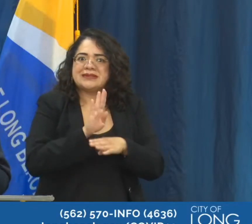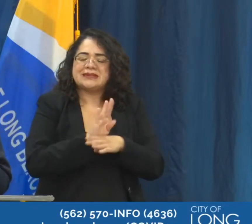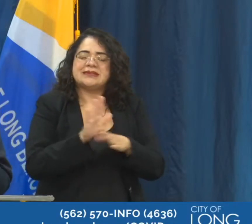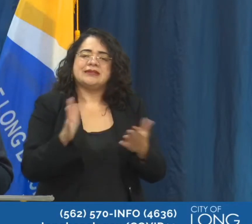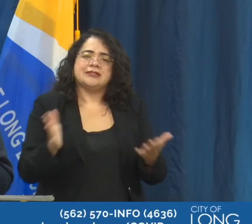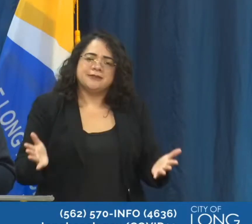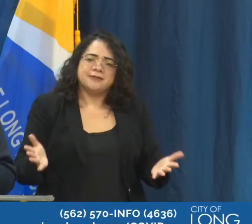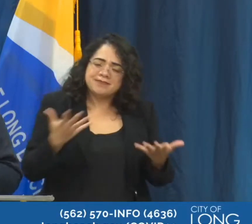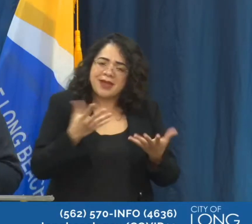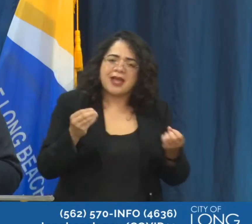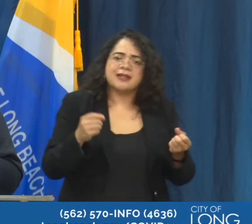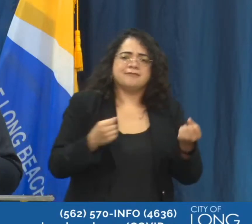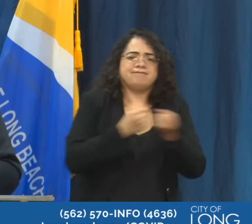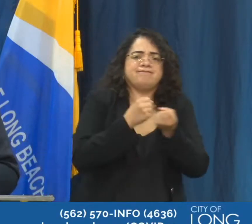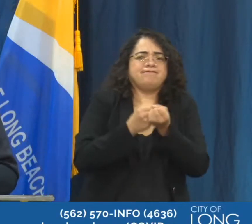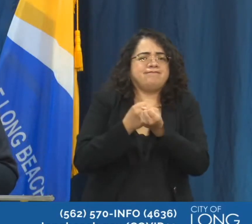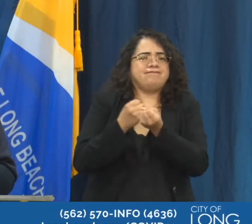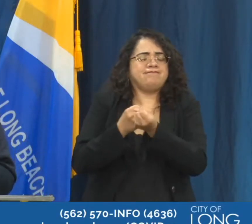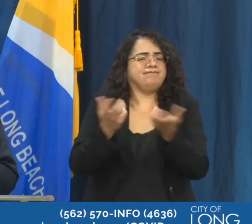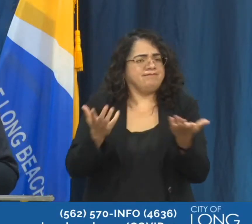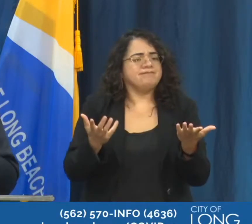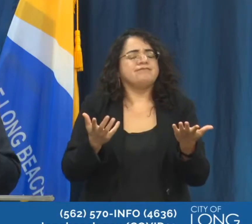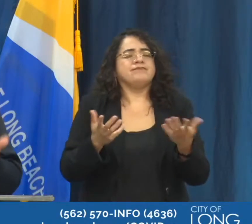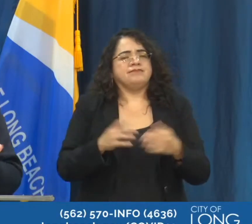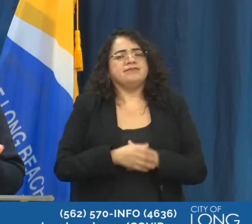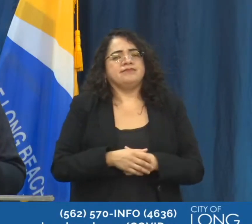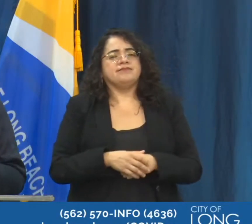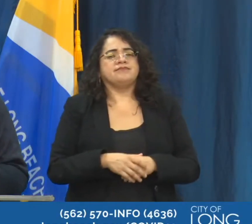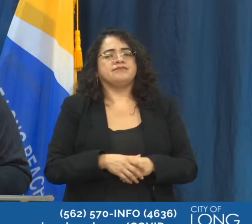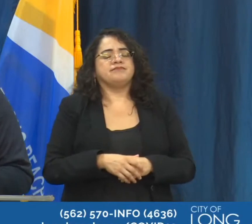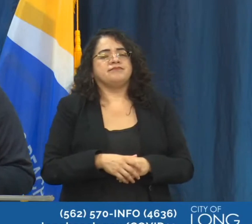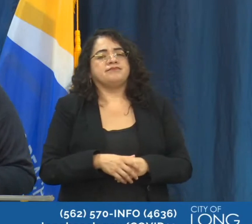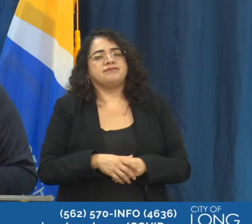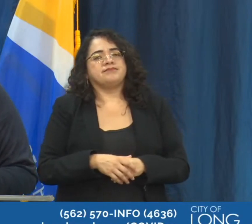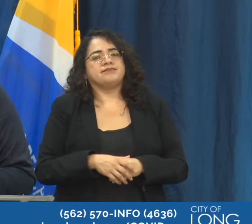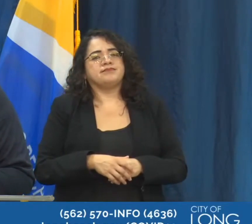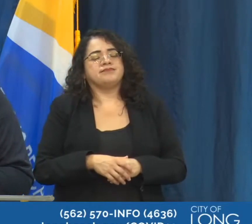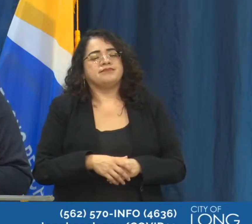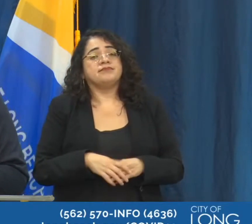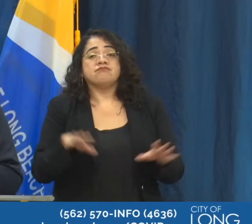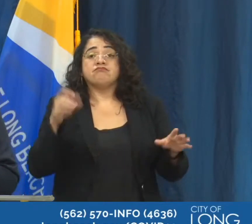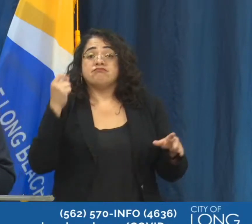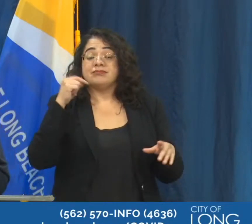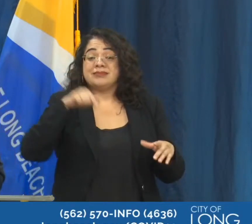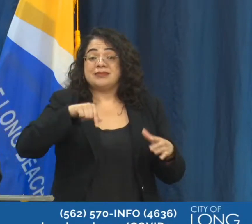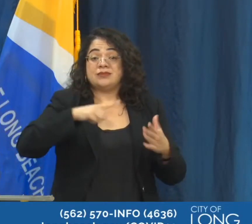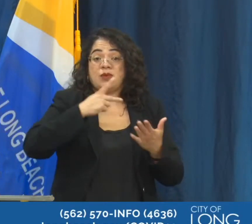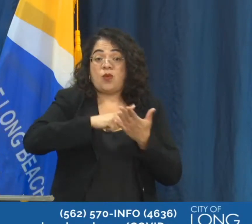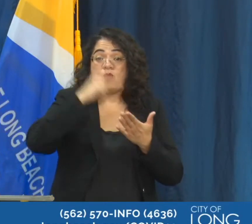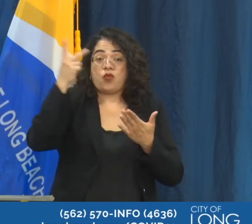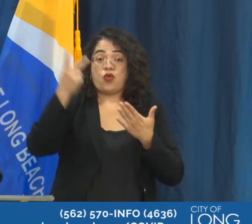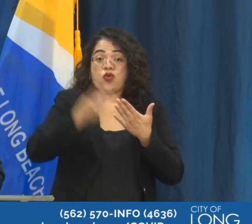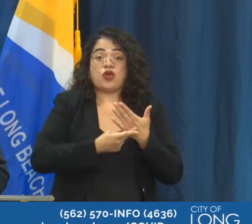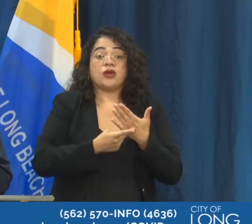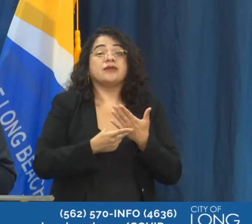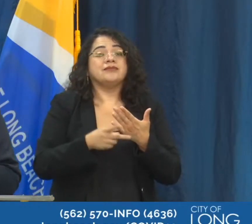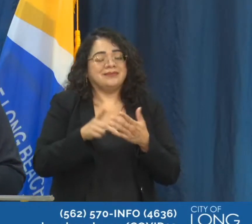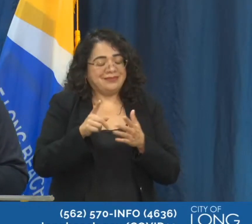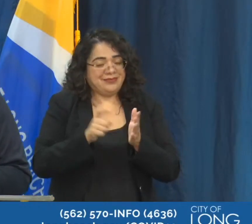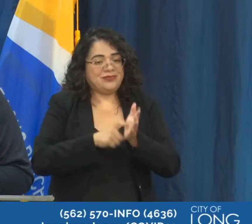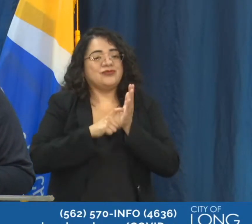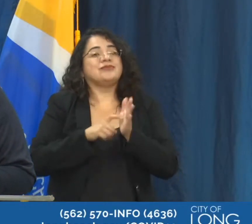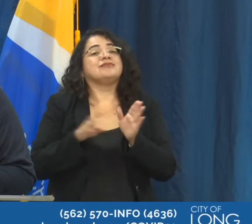negocios para poder vender comida vender cosas a la ley de libre este programa incorporar a el cierre de calles